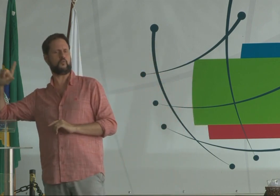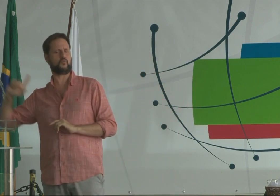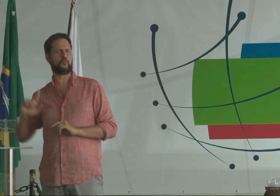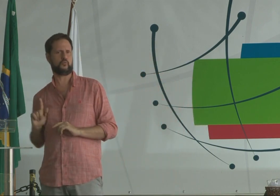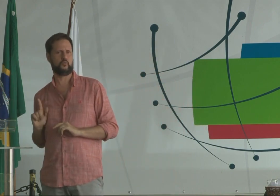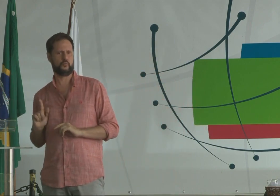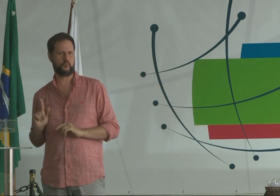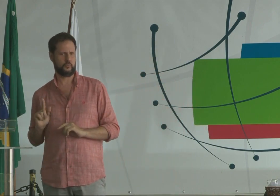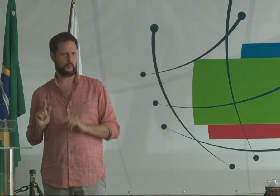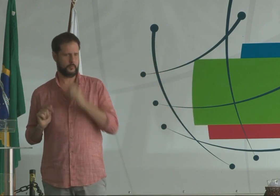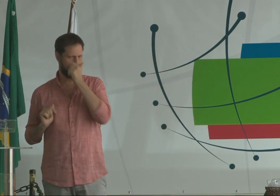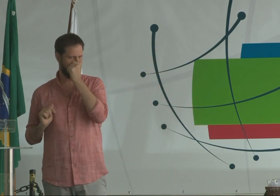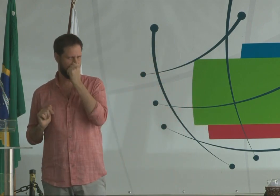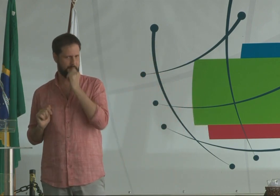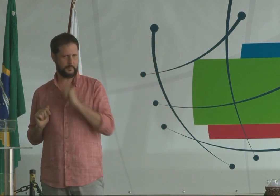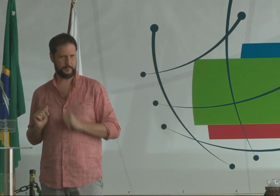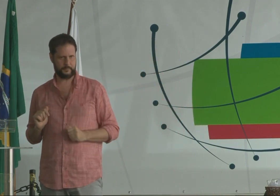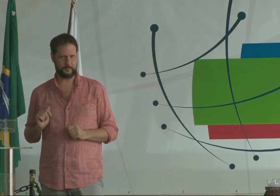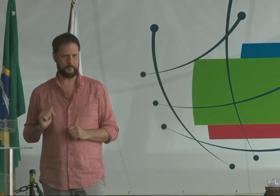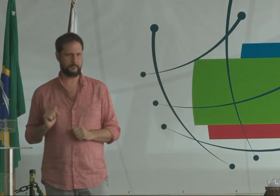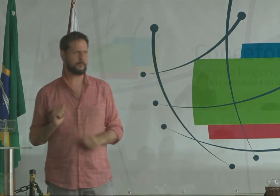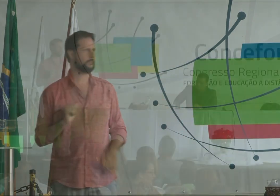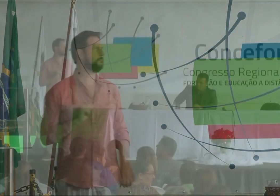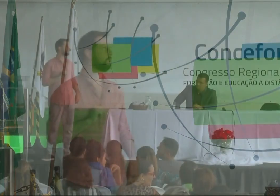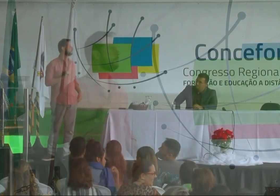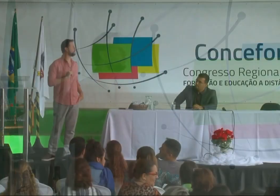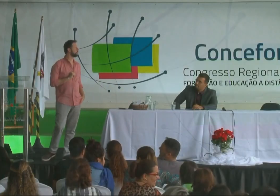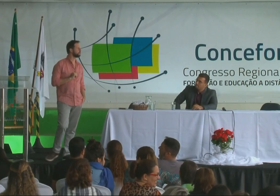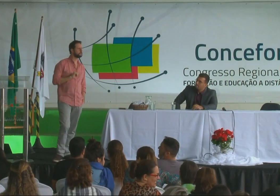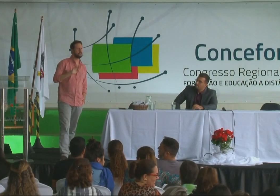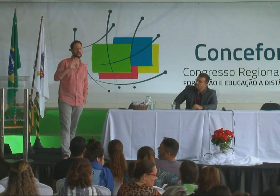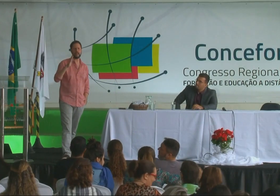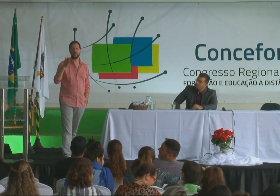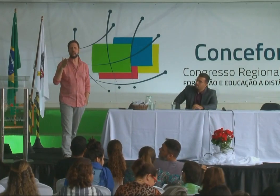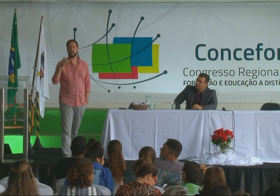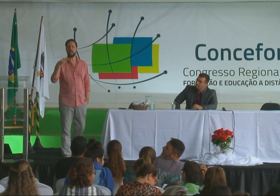muito claro pra todo mundo. Tem... e tem esses objetivos que atravessam essa questão.